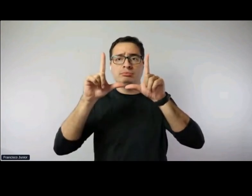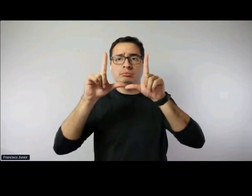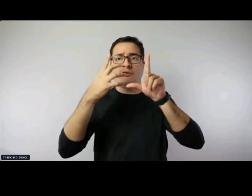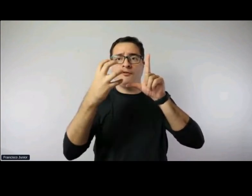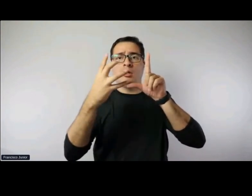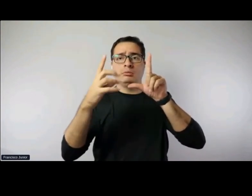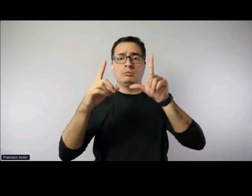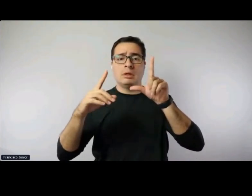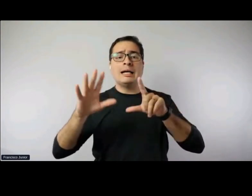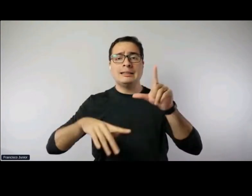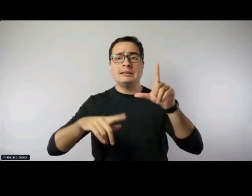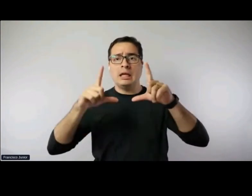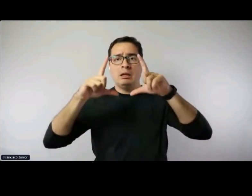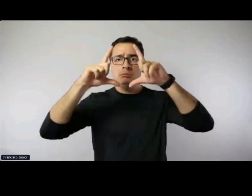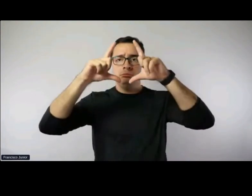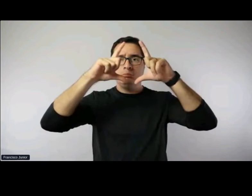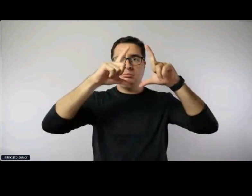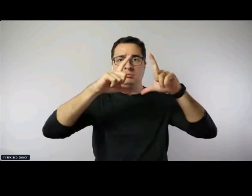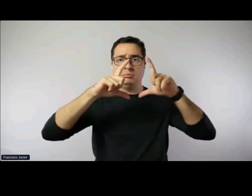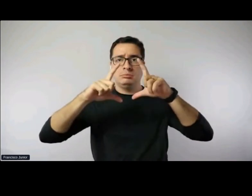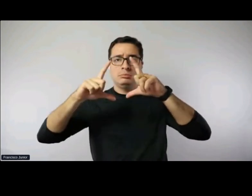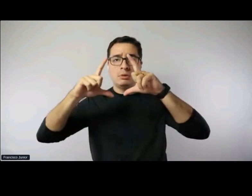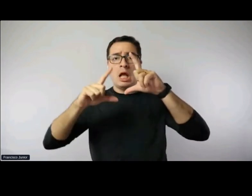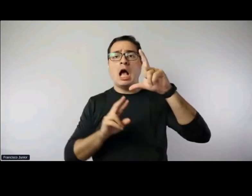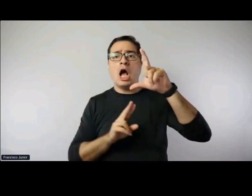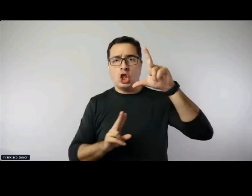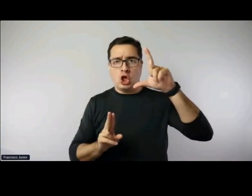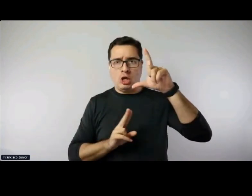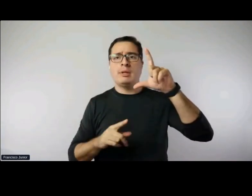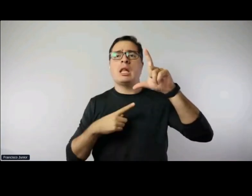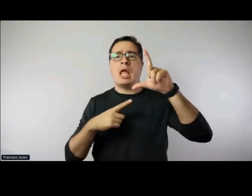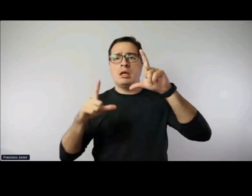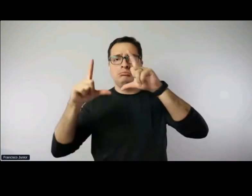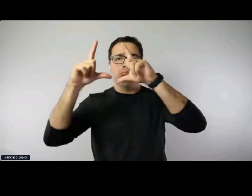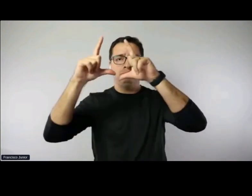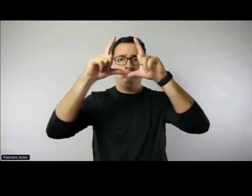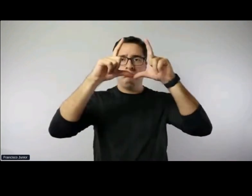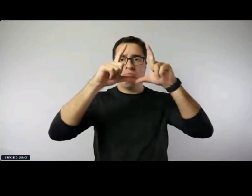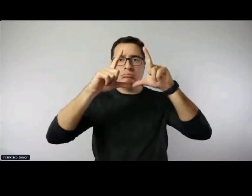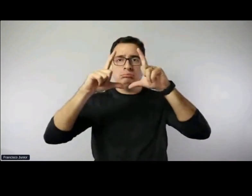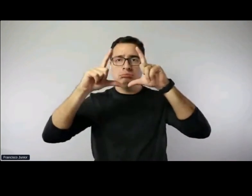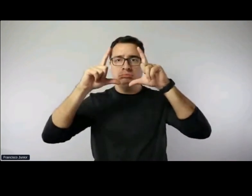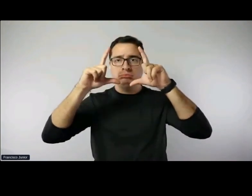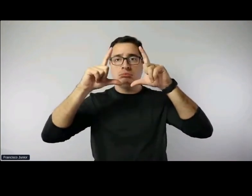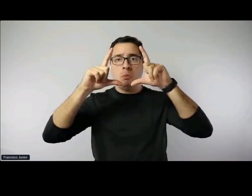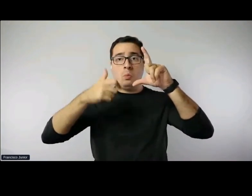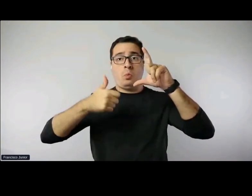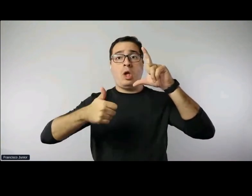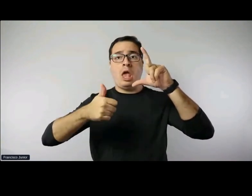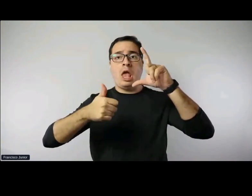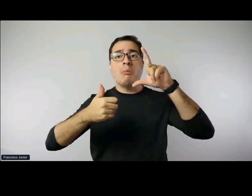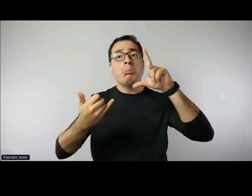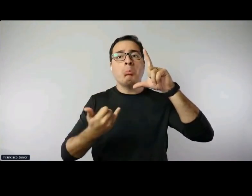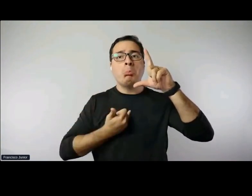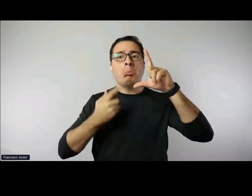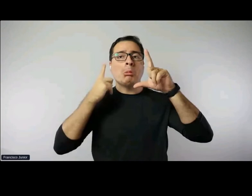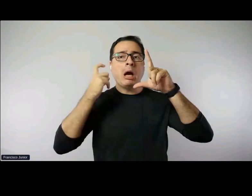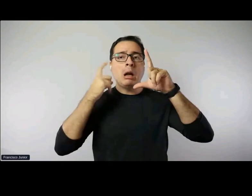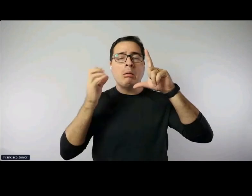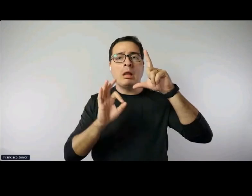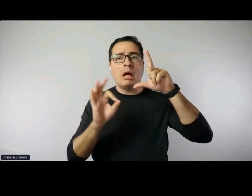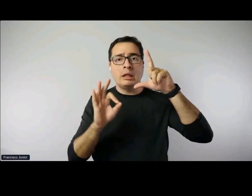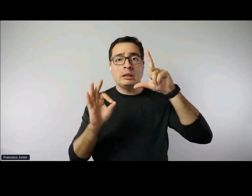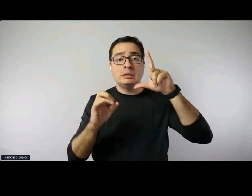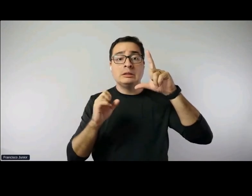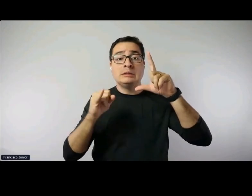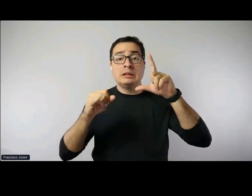vezes tem a parte escrita, não tem a parte sonora. Bom, eu fico imaginando, porque se eu tirar o meu